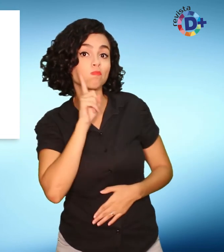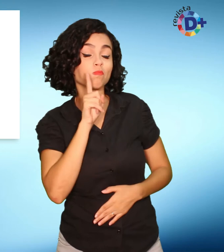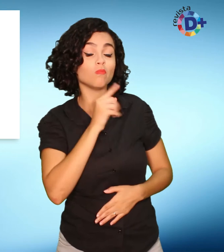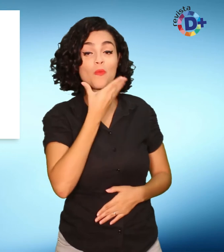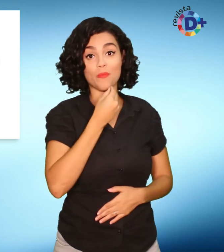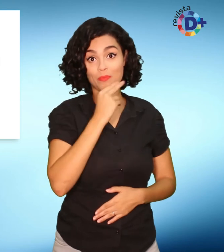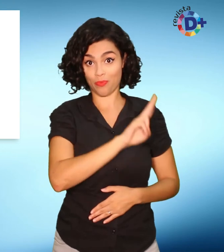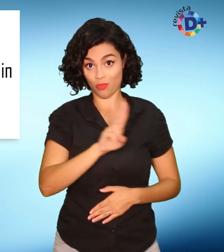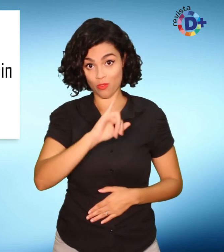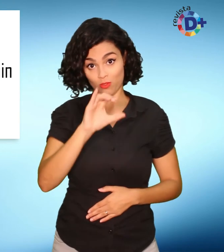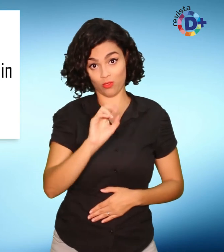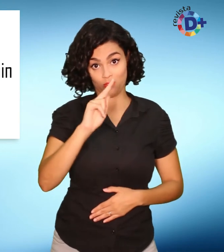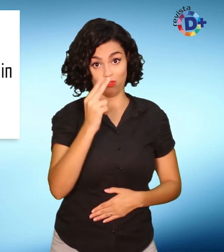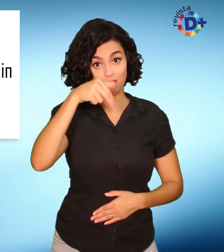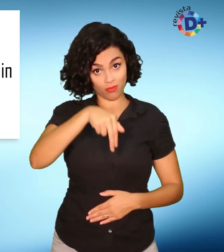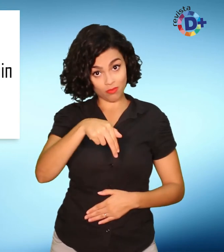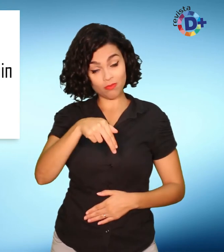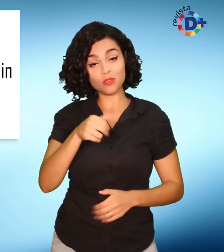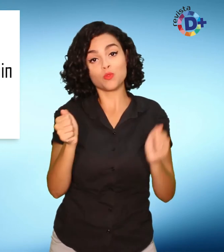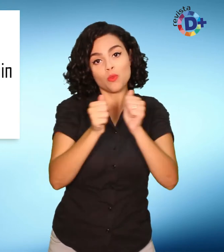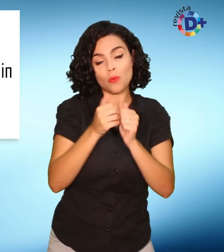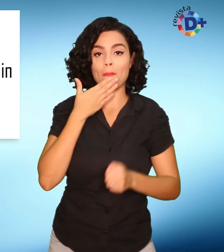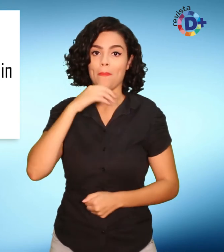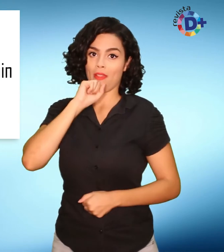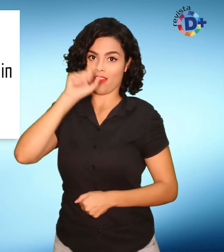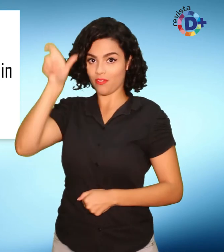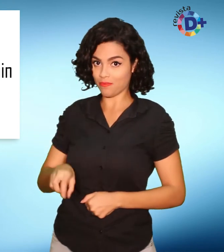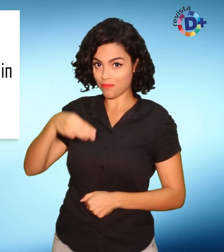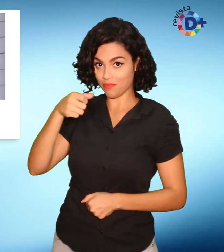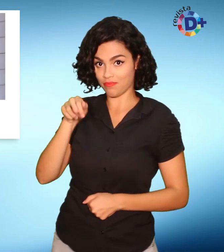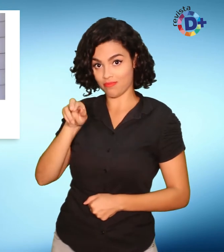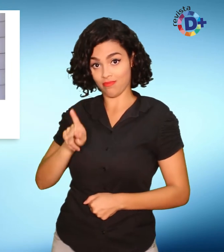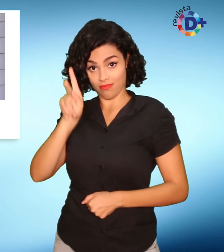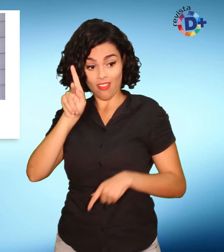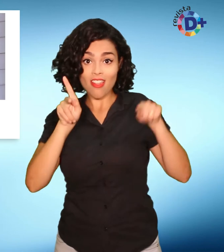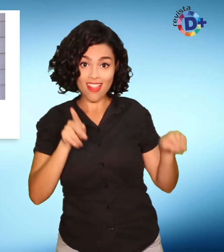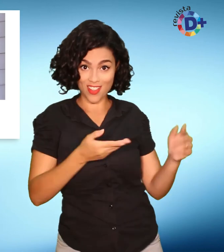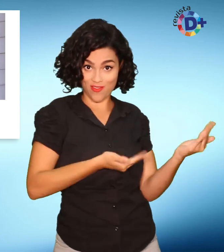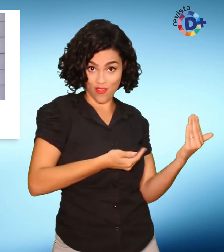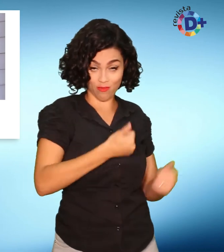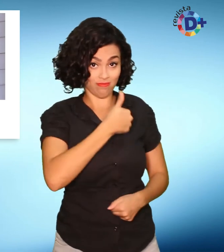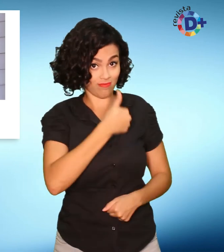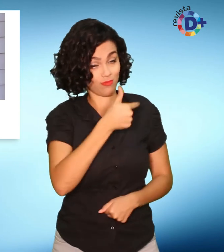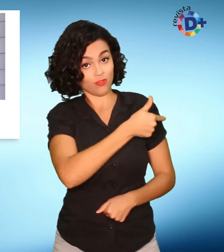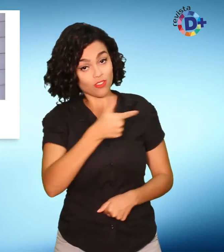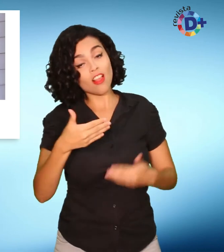dom cronin ao lado do pai mark cronin johnson de 22 anos abriu em